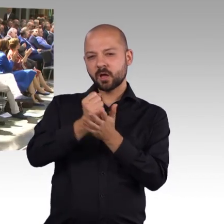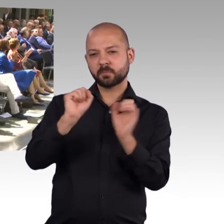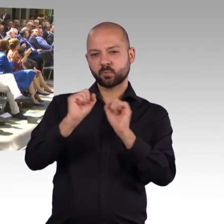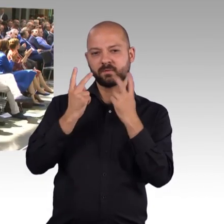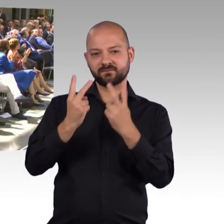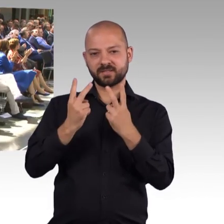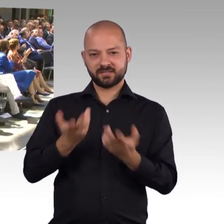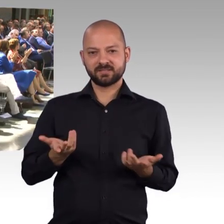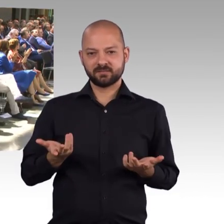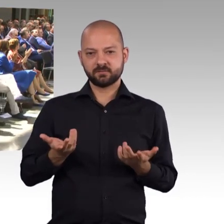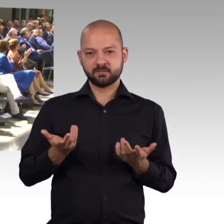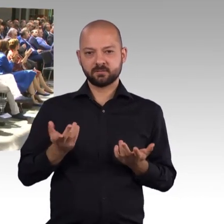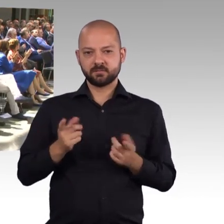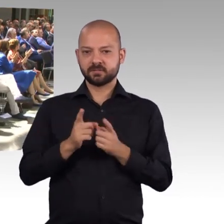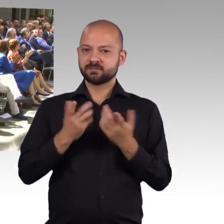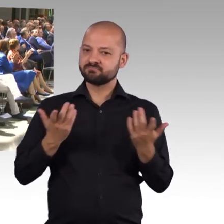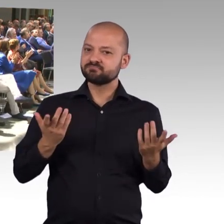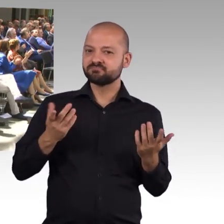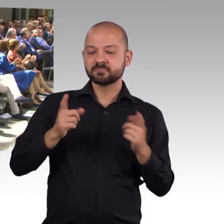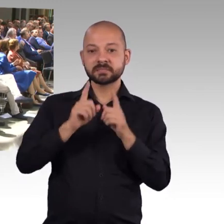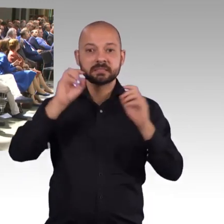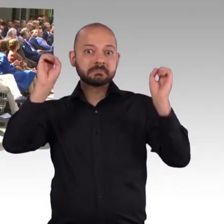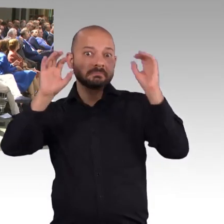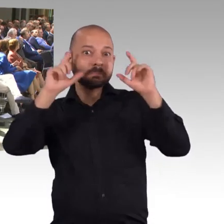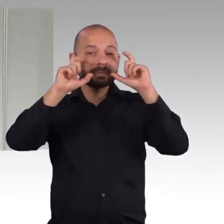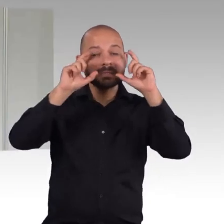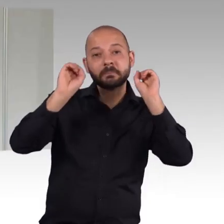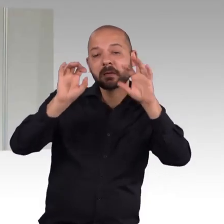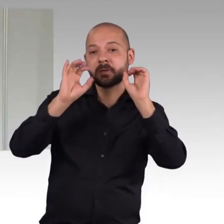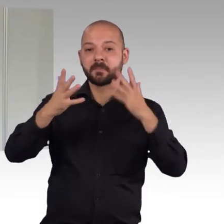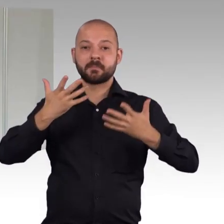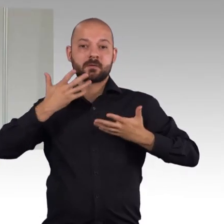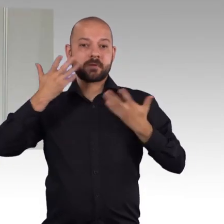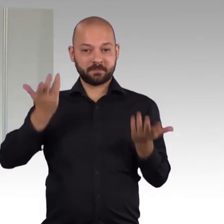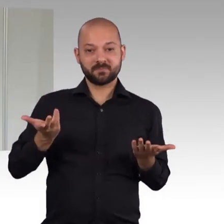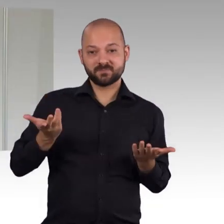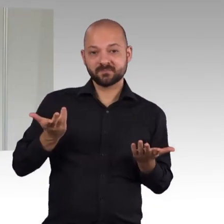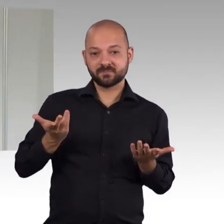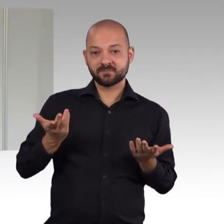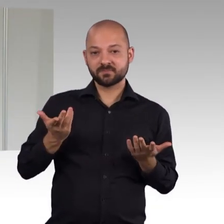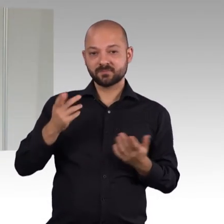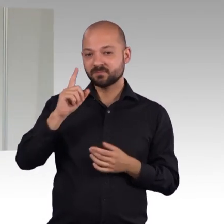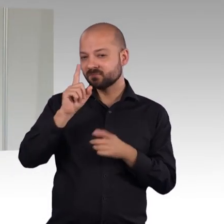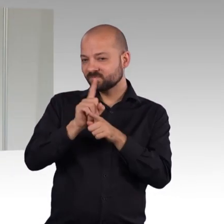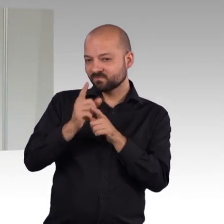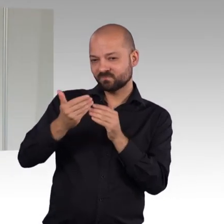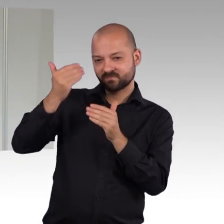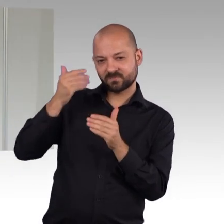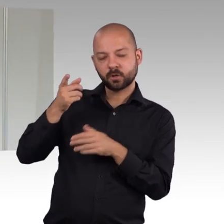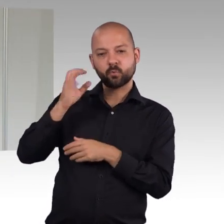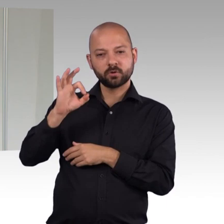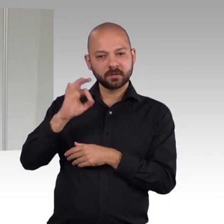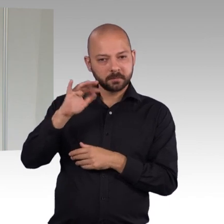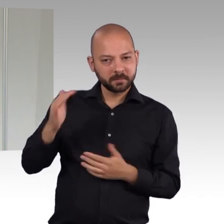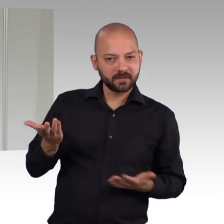Und bei der großen Show, da sind die zukunftsfesten Lösungen auf der Strecke geblieben. Und das, was alle nun bei der Bundeswehr beklagen,